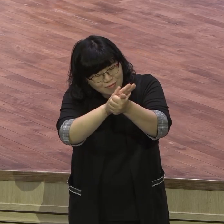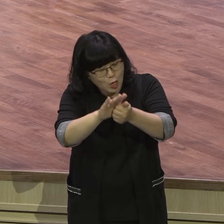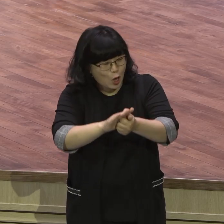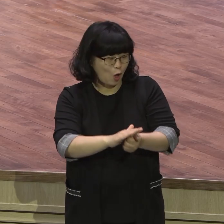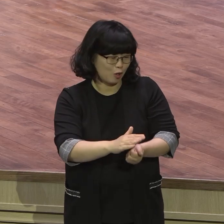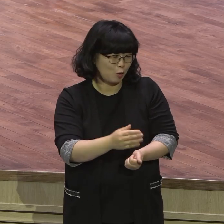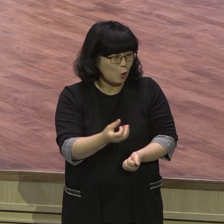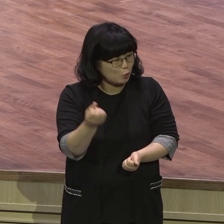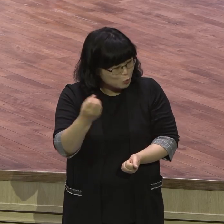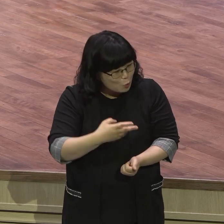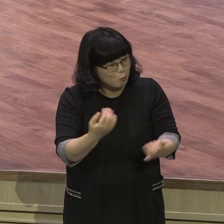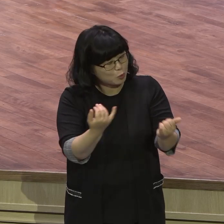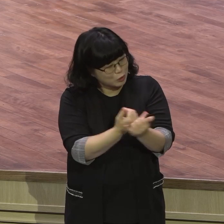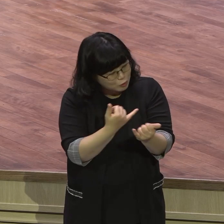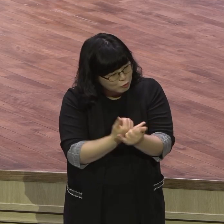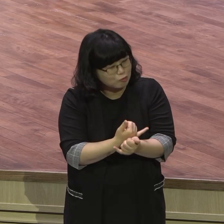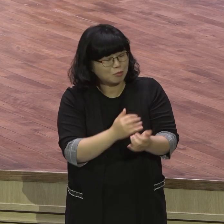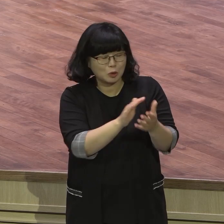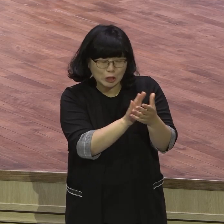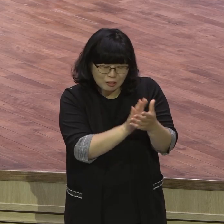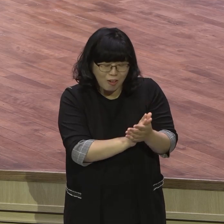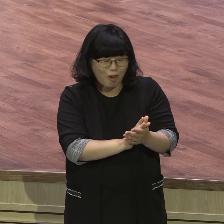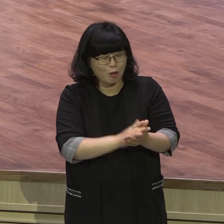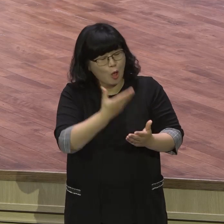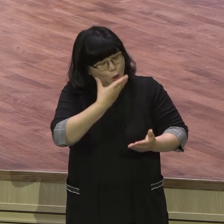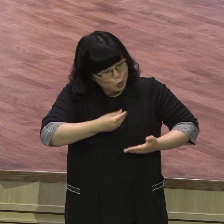살아야 돼요 하나님께 버림을 받으면 끝난단 말이에요